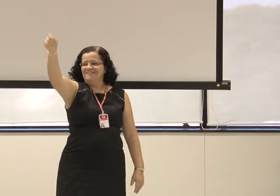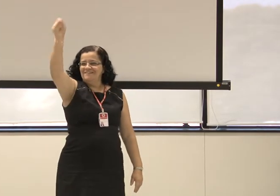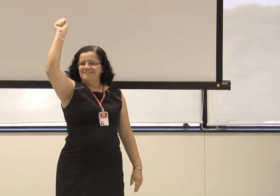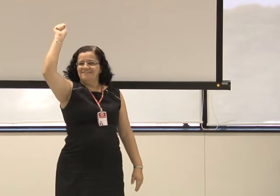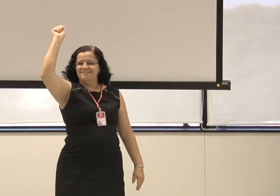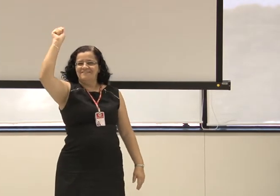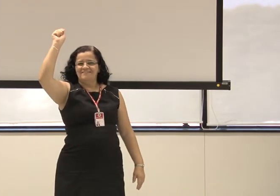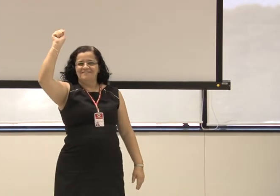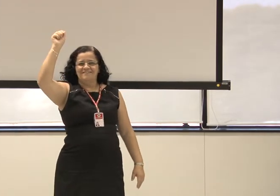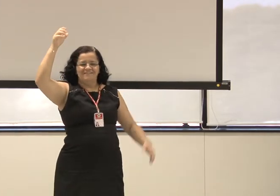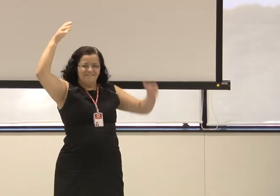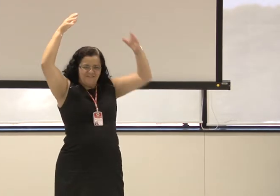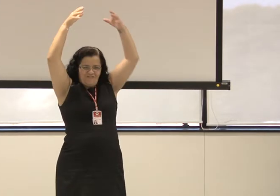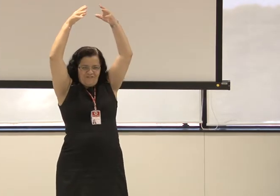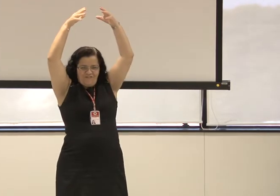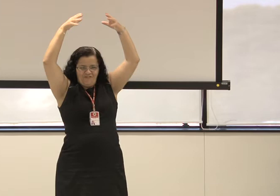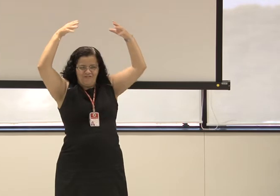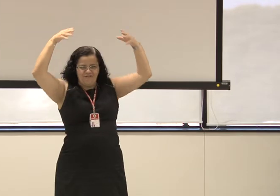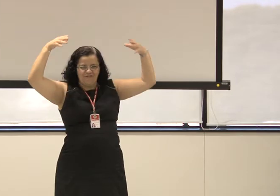É o circo.